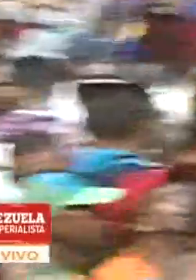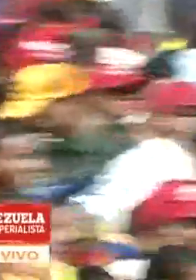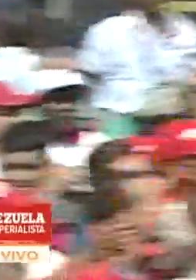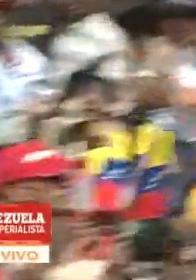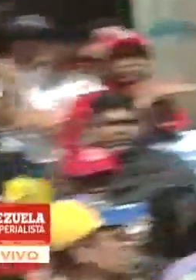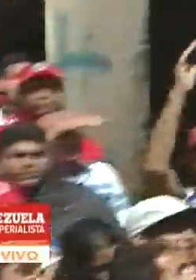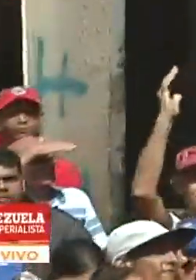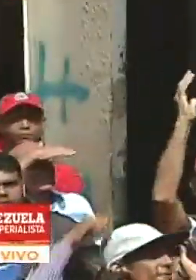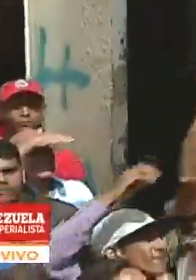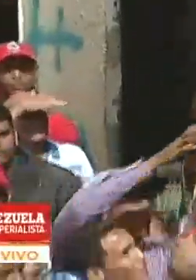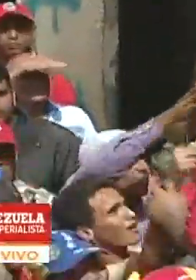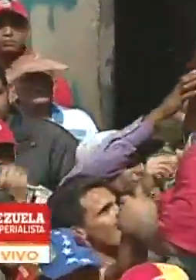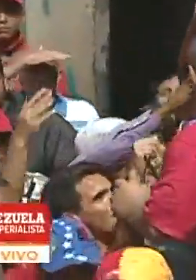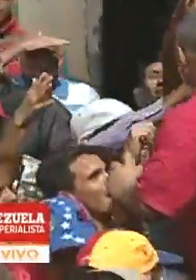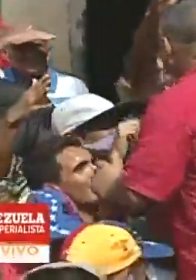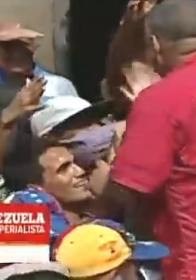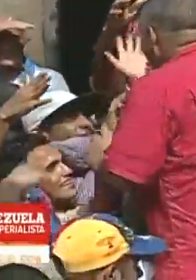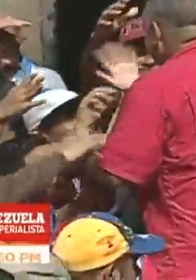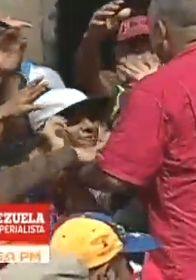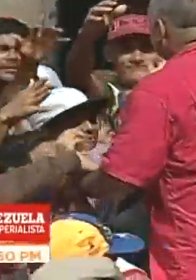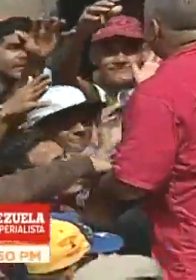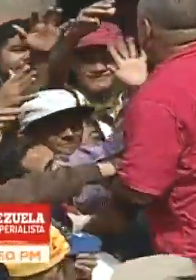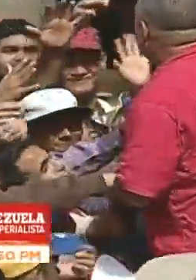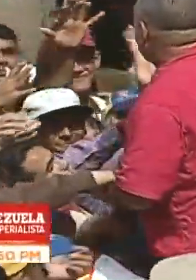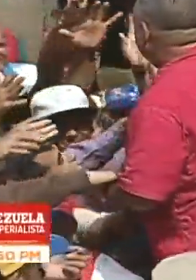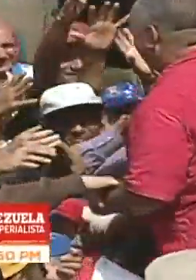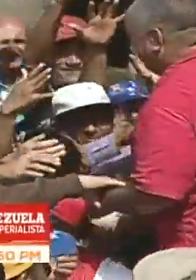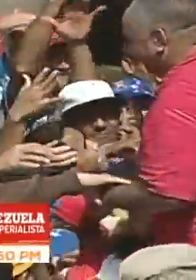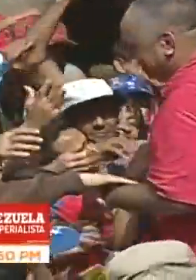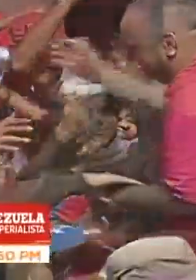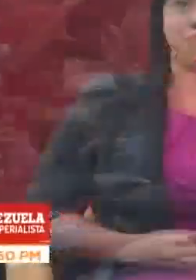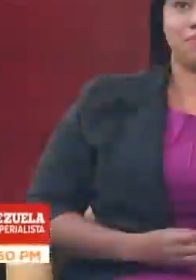todo el pueblo de Venezuela.